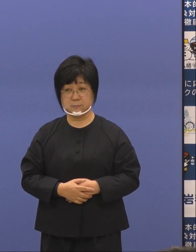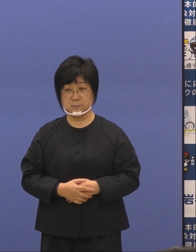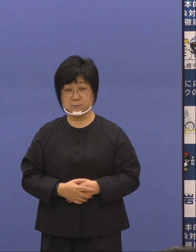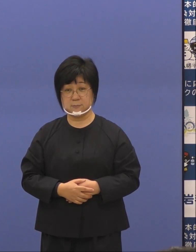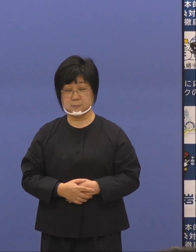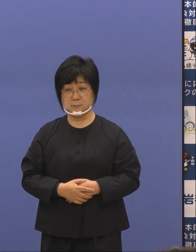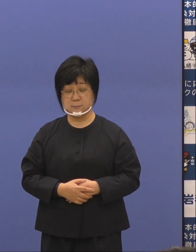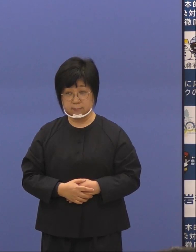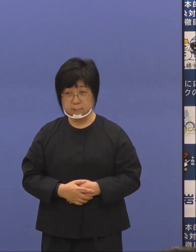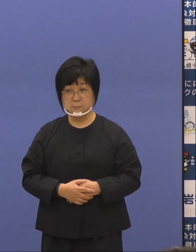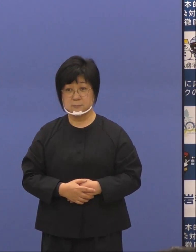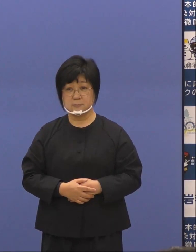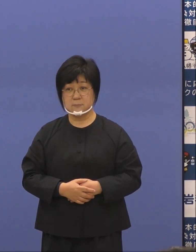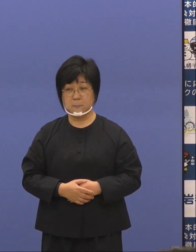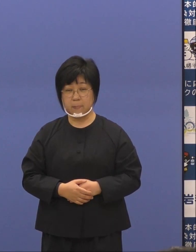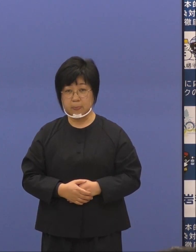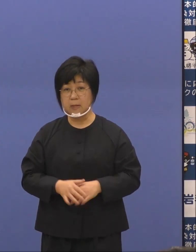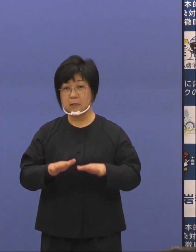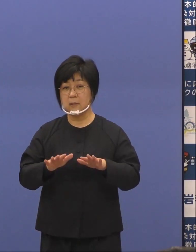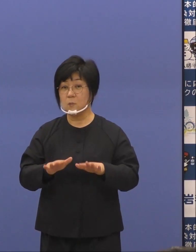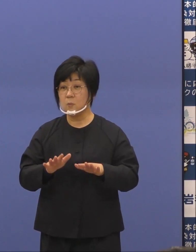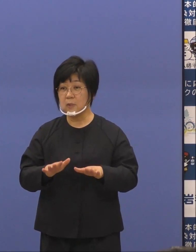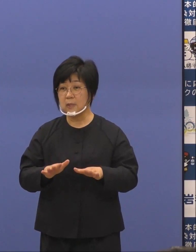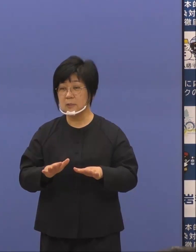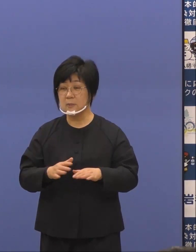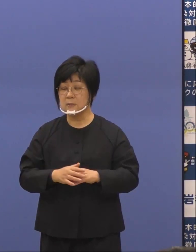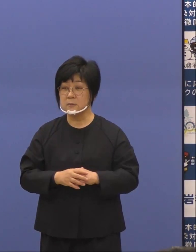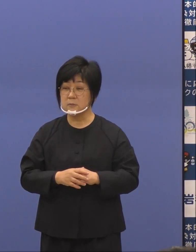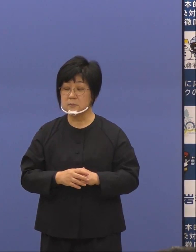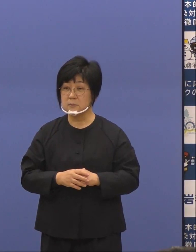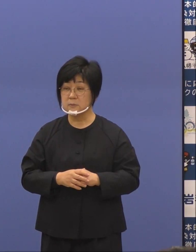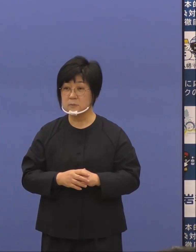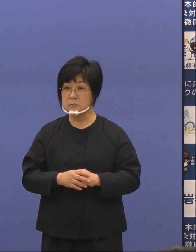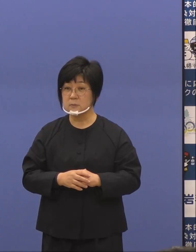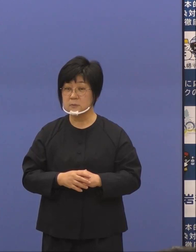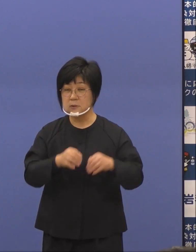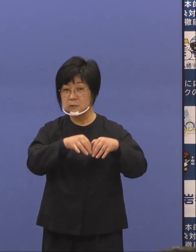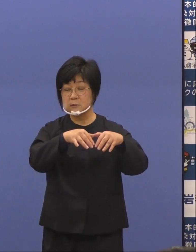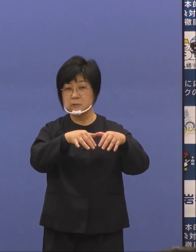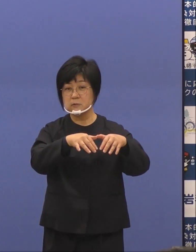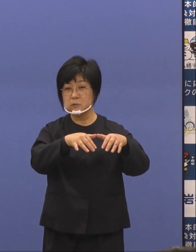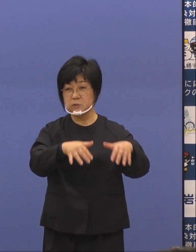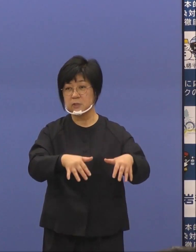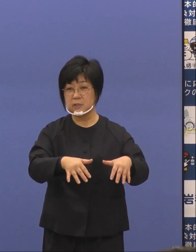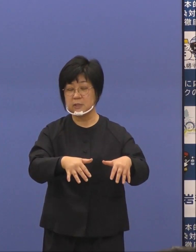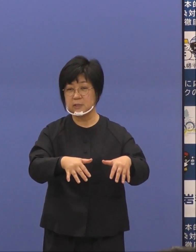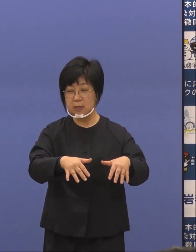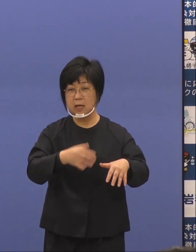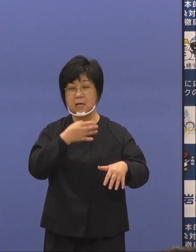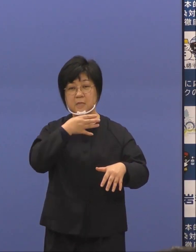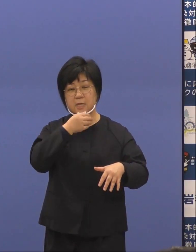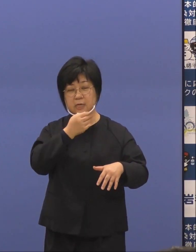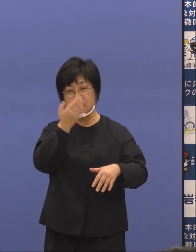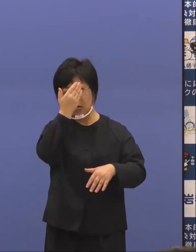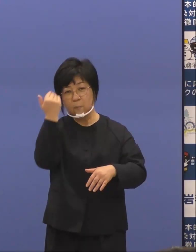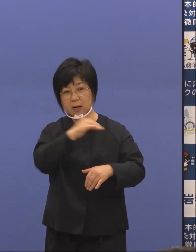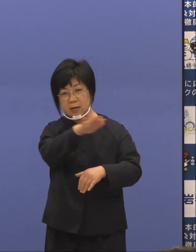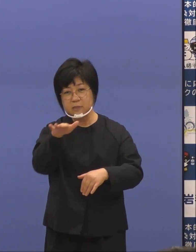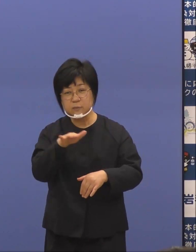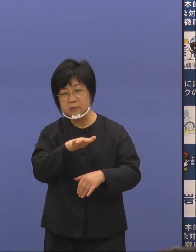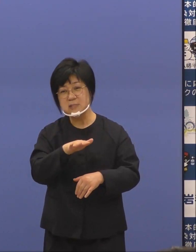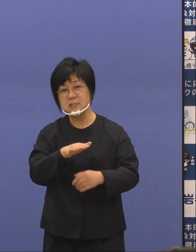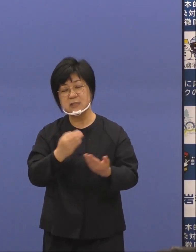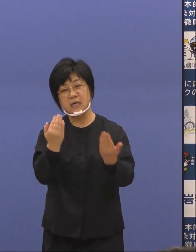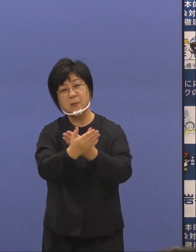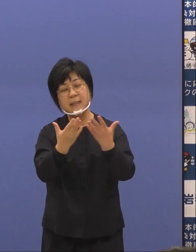今回かなり若返ったっていう印象なんですが、それについてはどう考えますか。知事としてはどういうふうに受け止めますか。